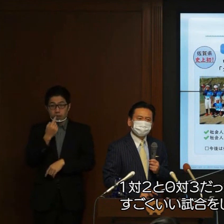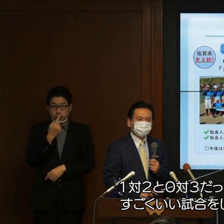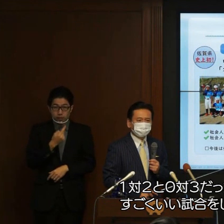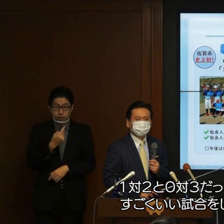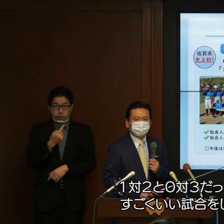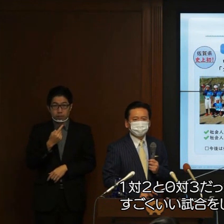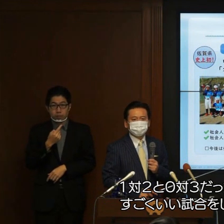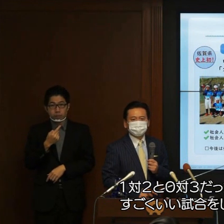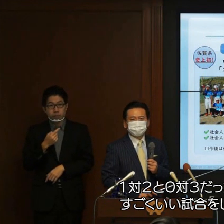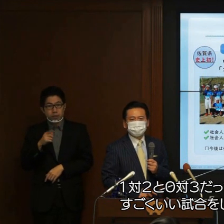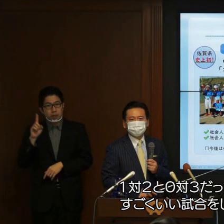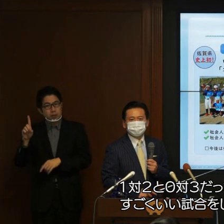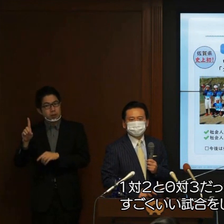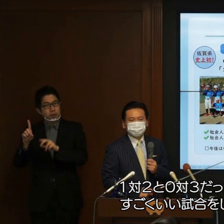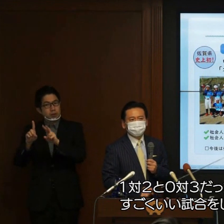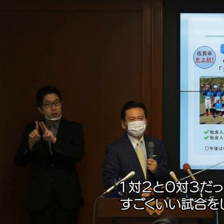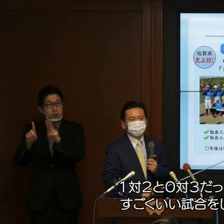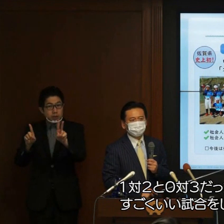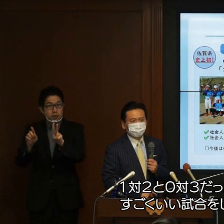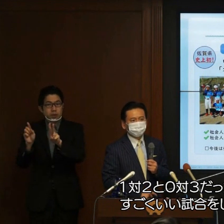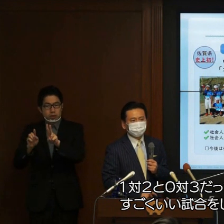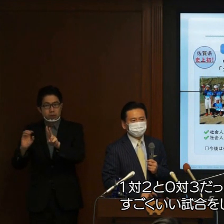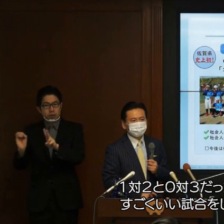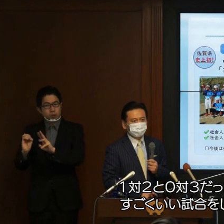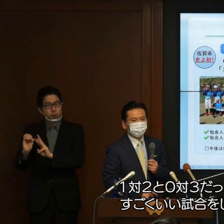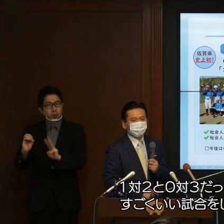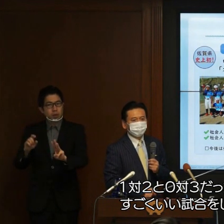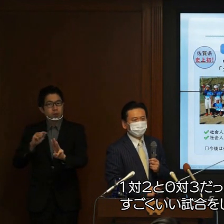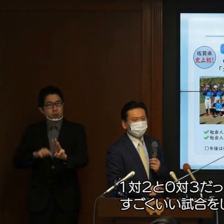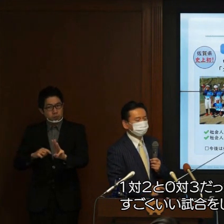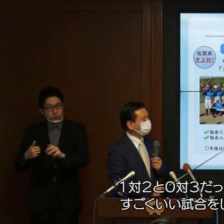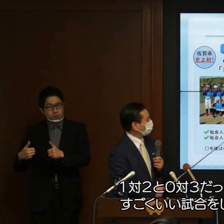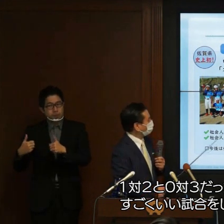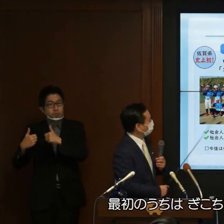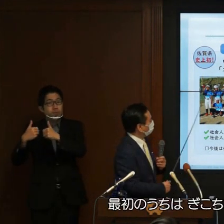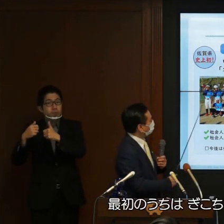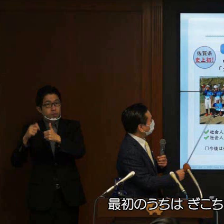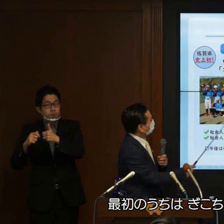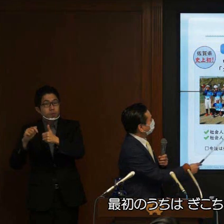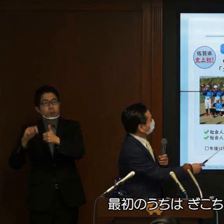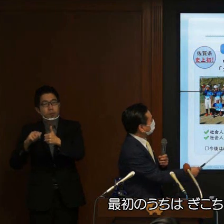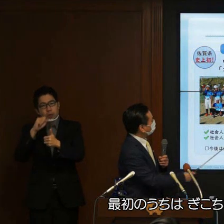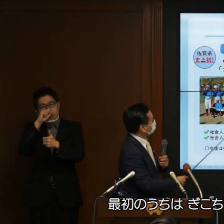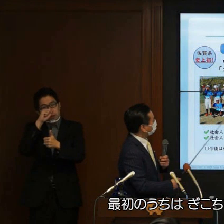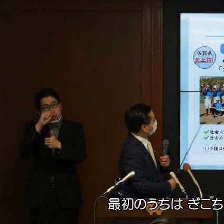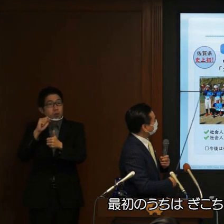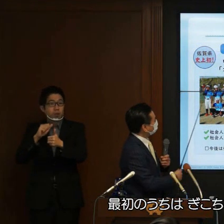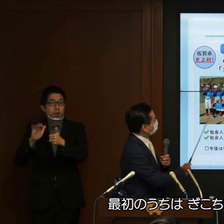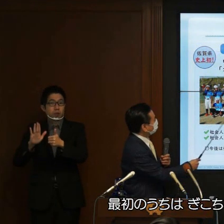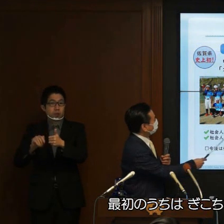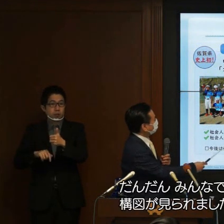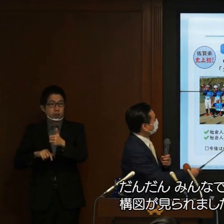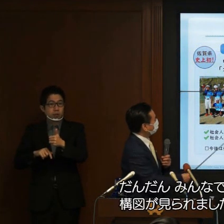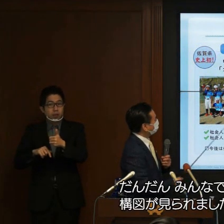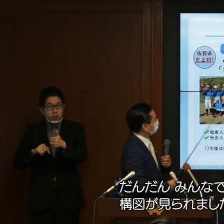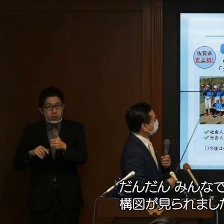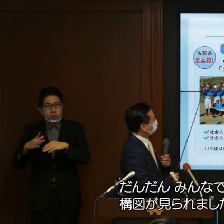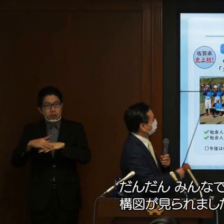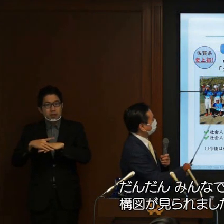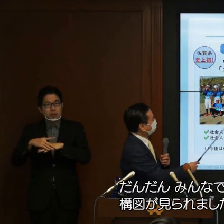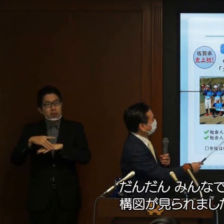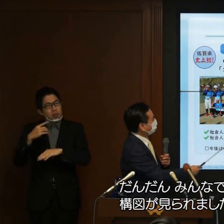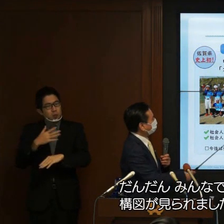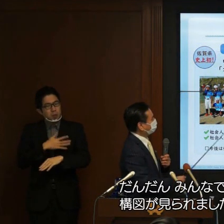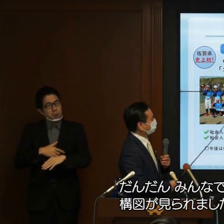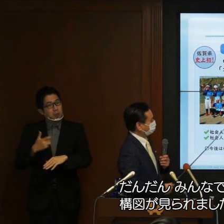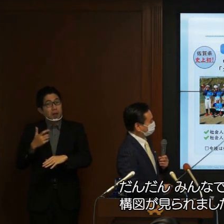1対2と0対3だったと思いますけど、極めてすごくいい試合をして、非常にみんなが最初のうちはぎこちなかったんですけど、だんだんみん